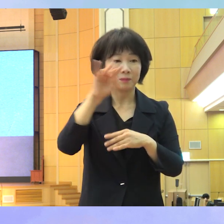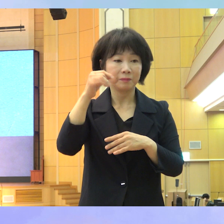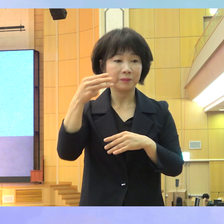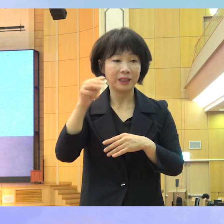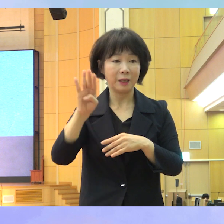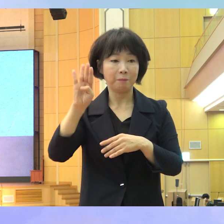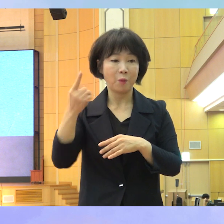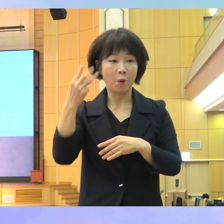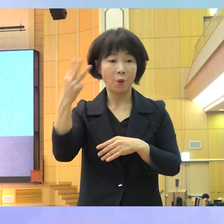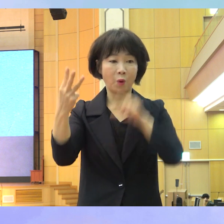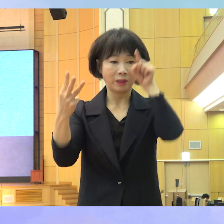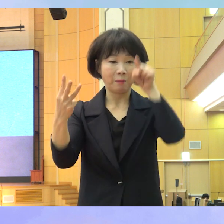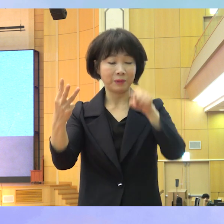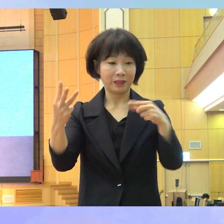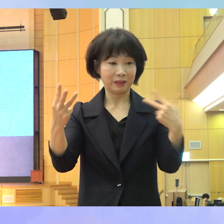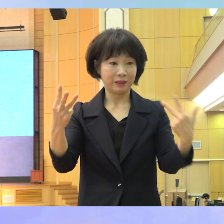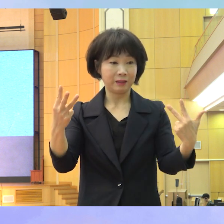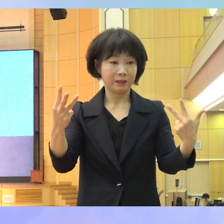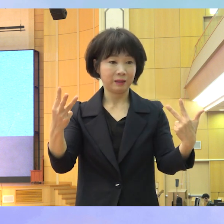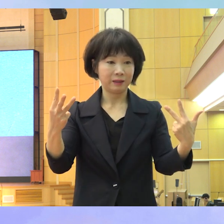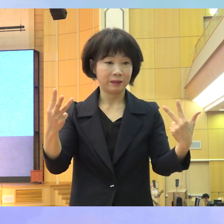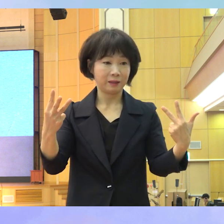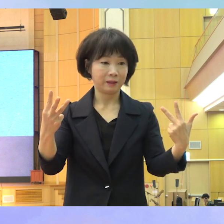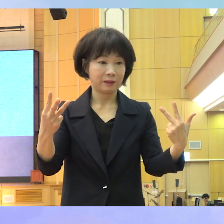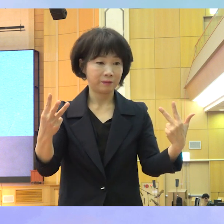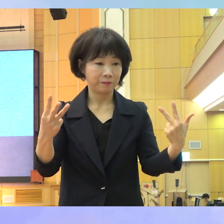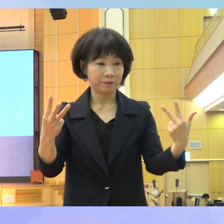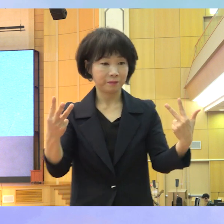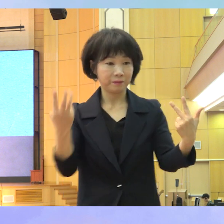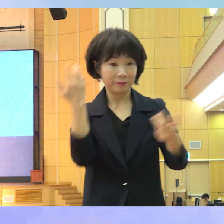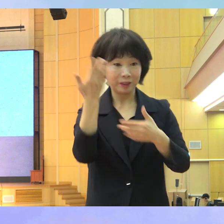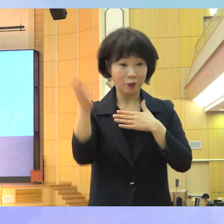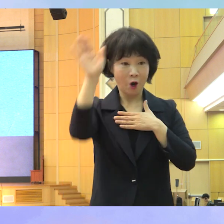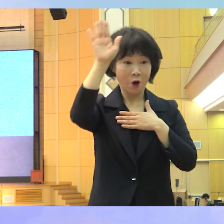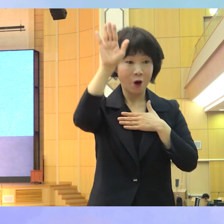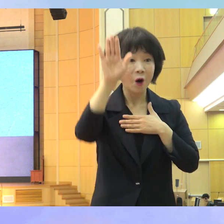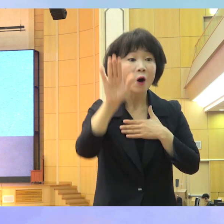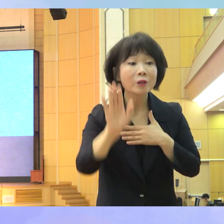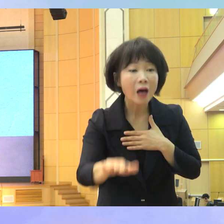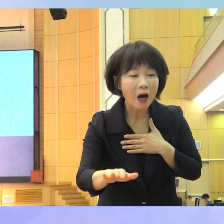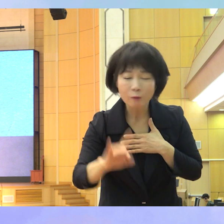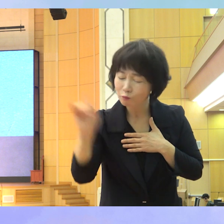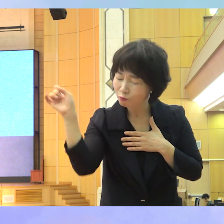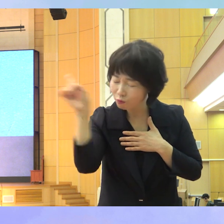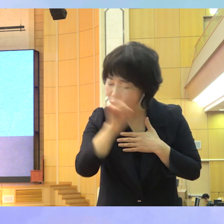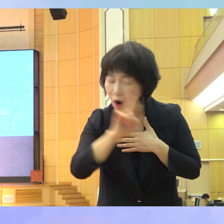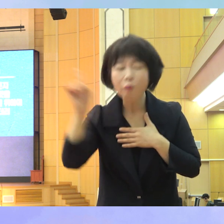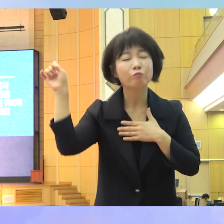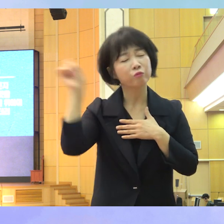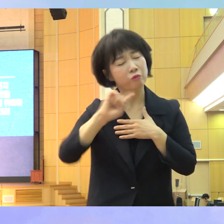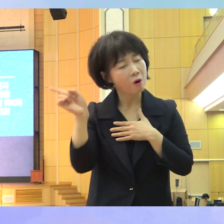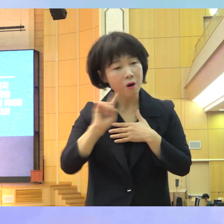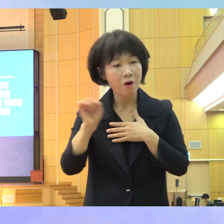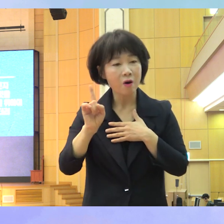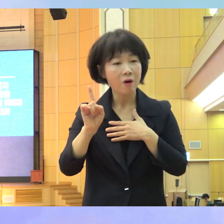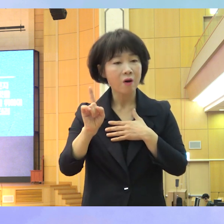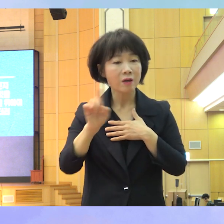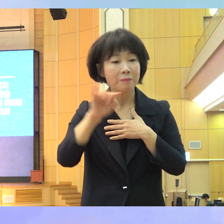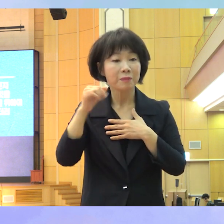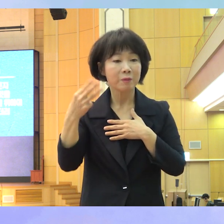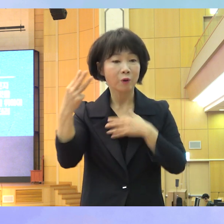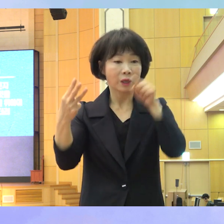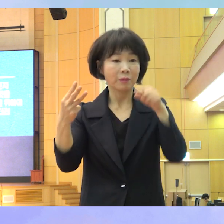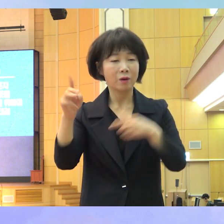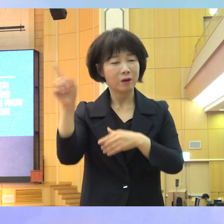보면, 사도행전 3장 7절, 그러나 무엇이든지, 안 나와요 자막?